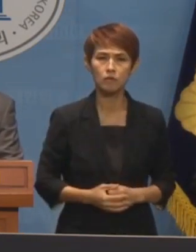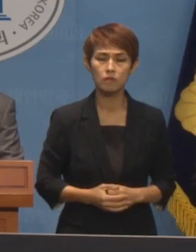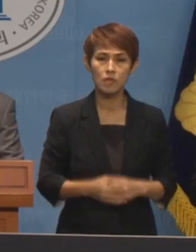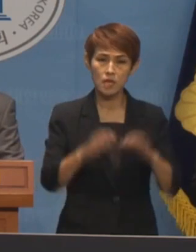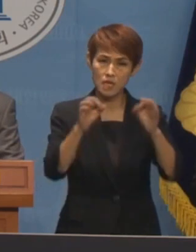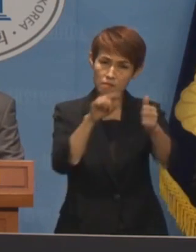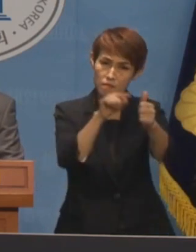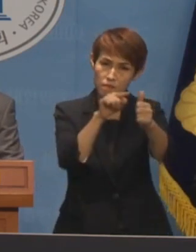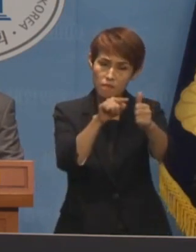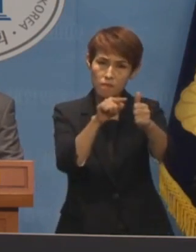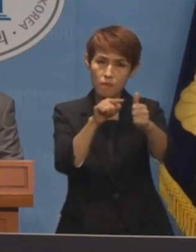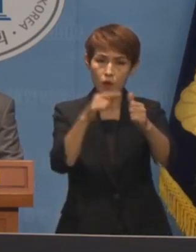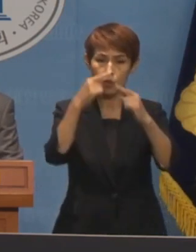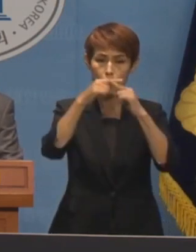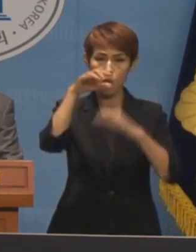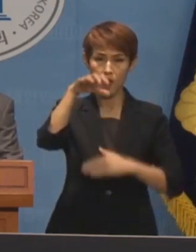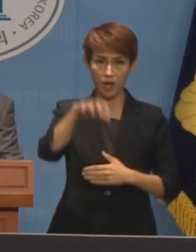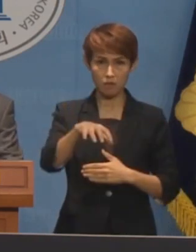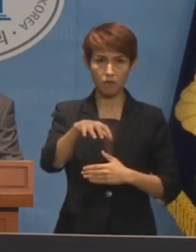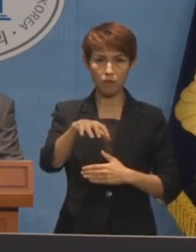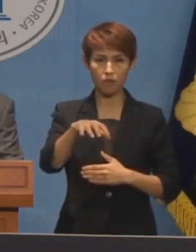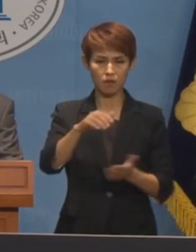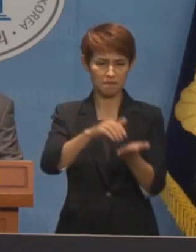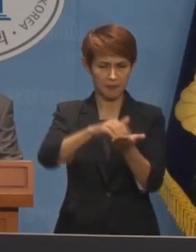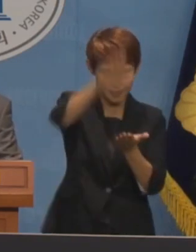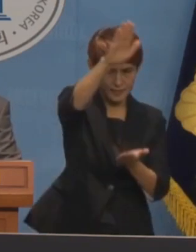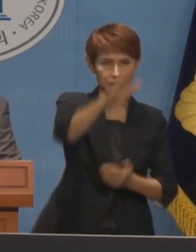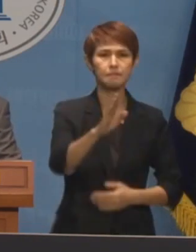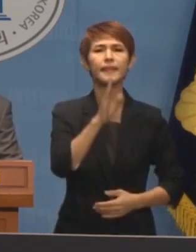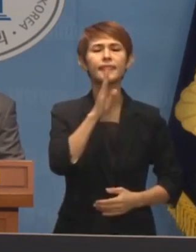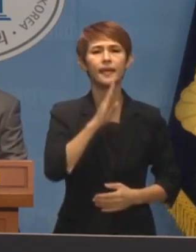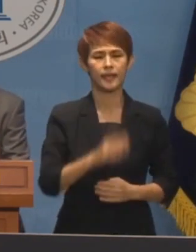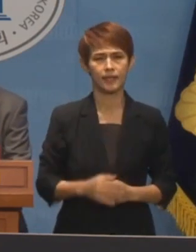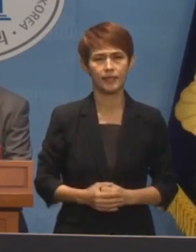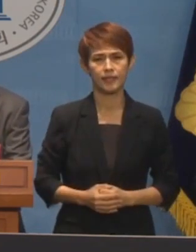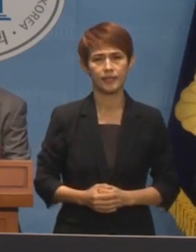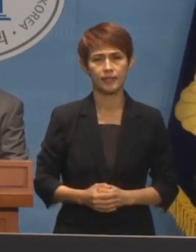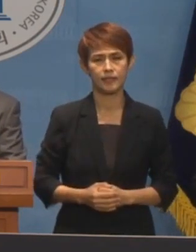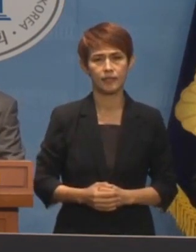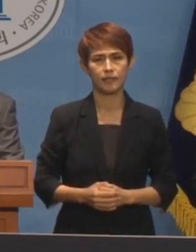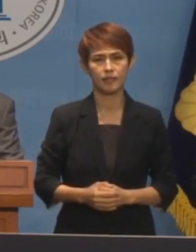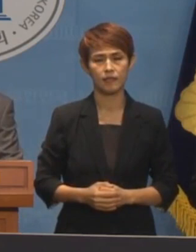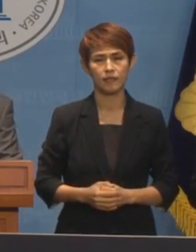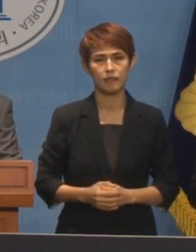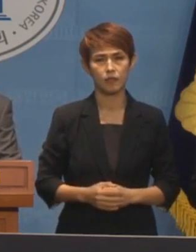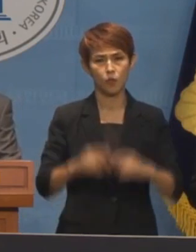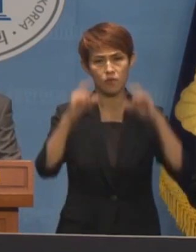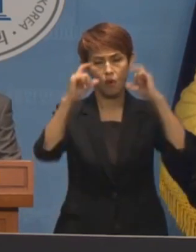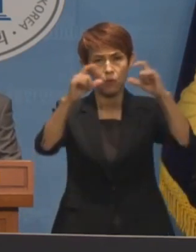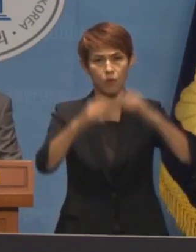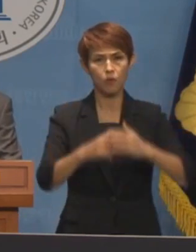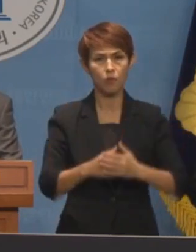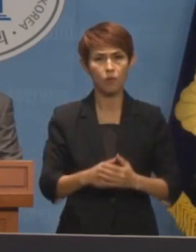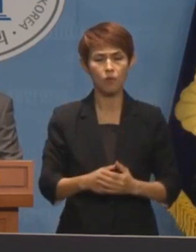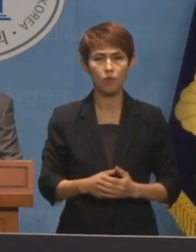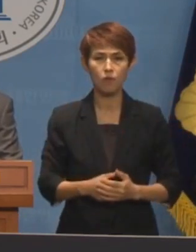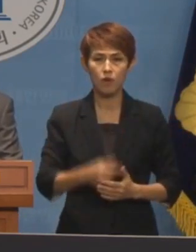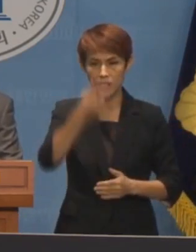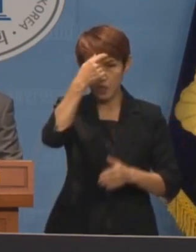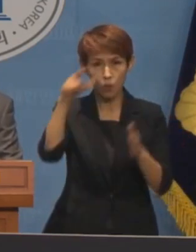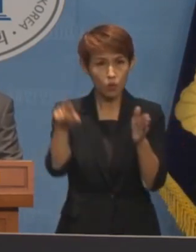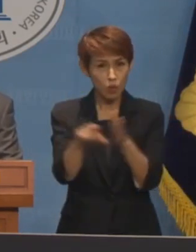김성애 의원은 교회에서 출교시킴이 마땅합니다. 그리고 한마디 더 경고하겠는데